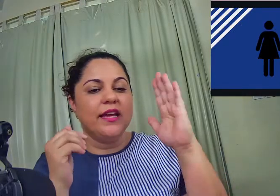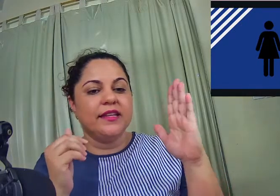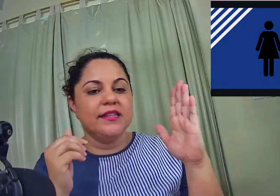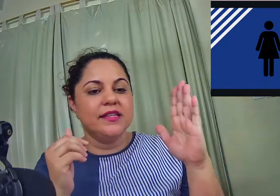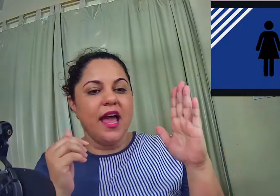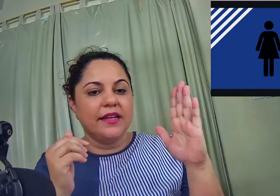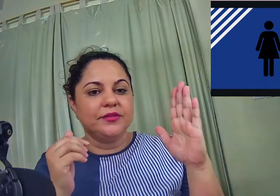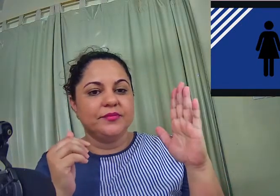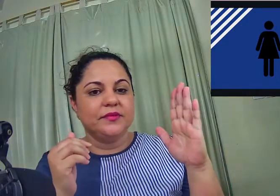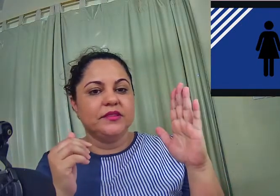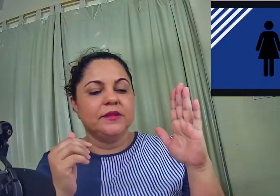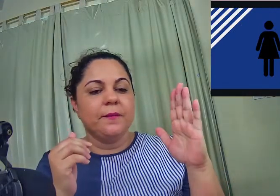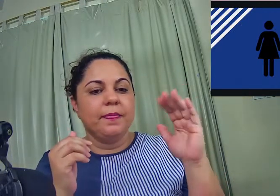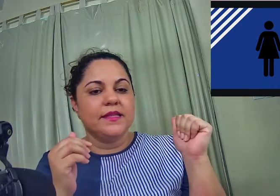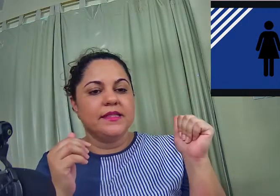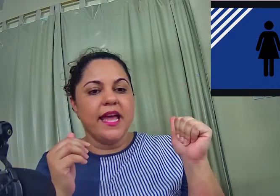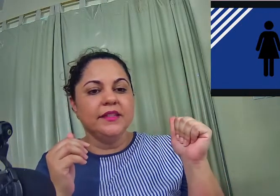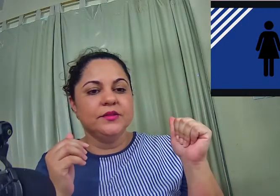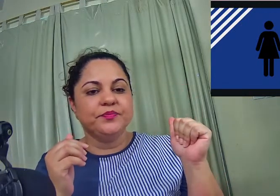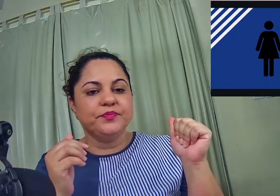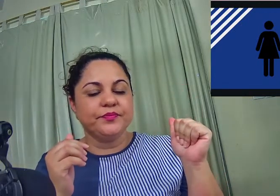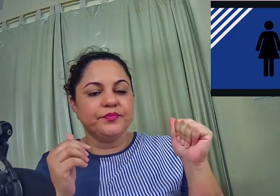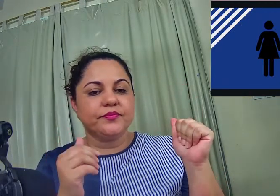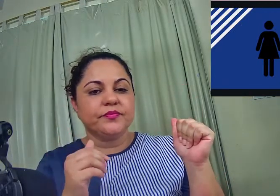desse lado, certo?